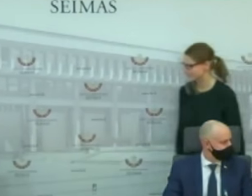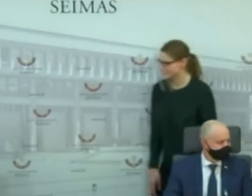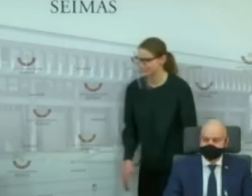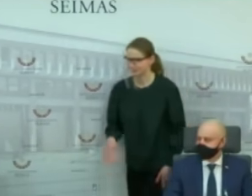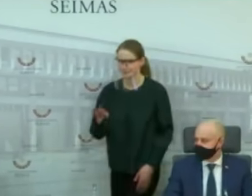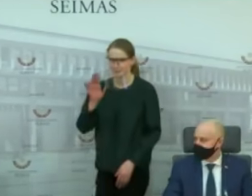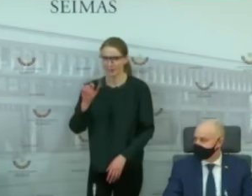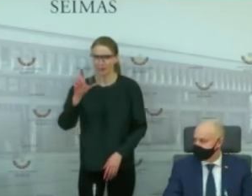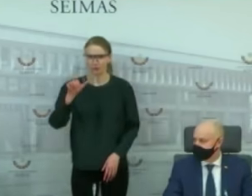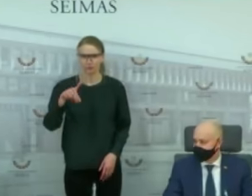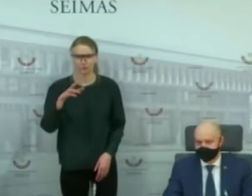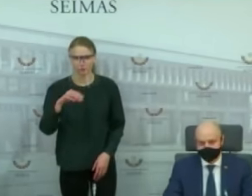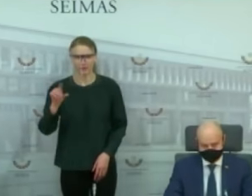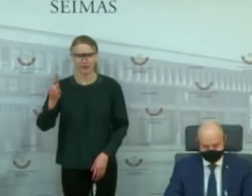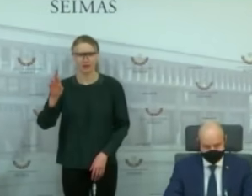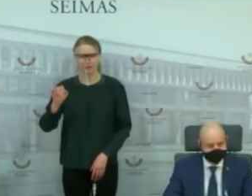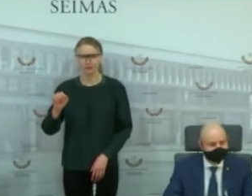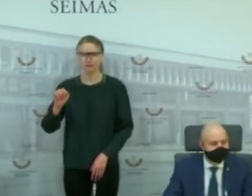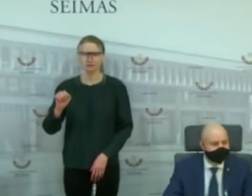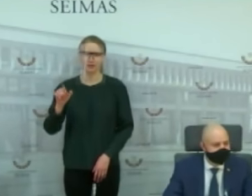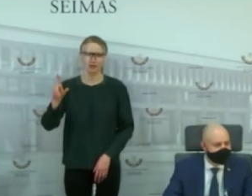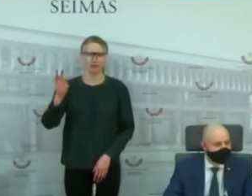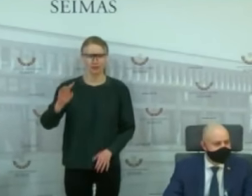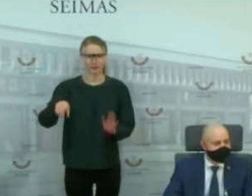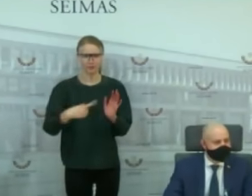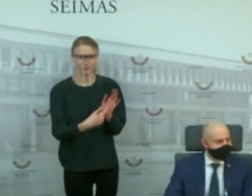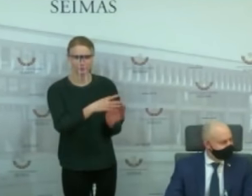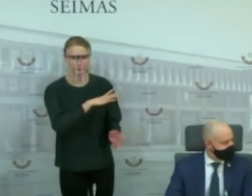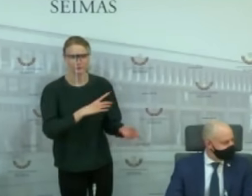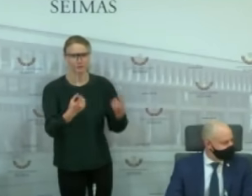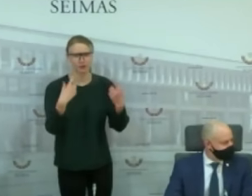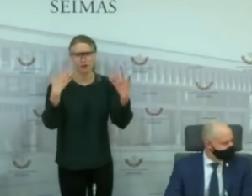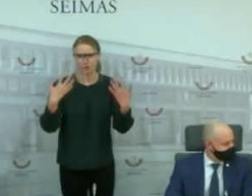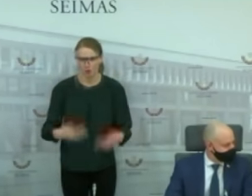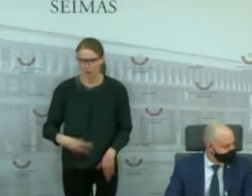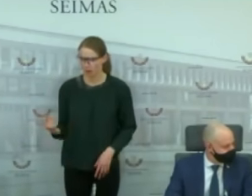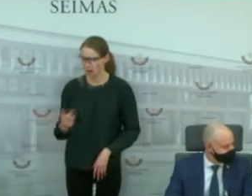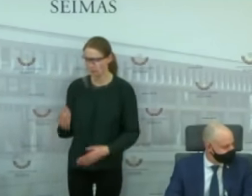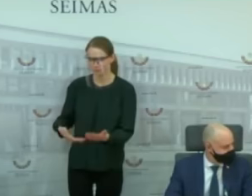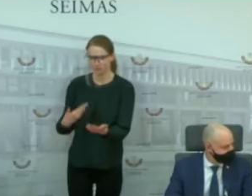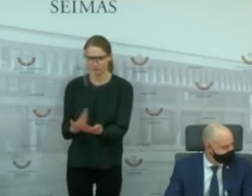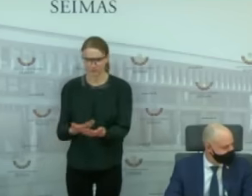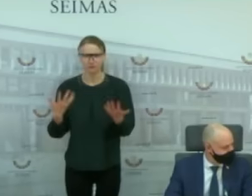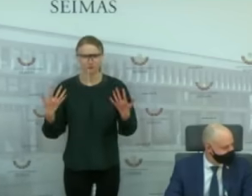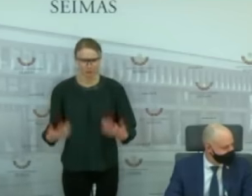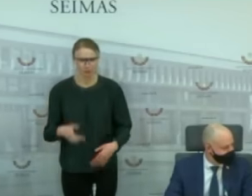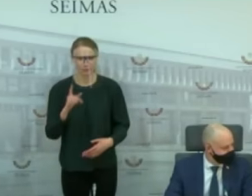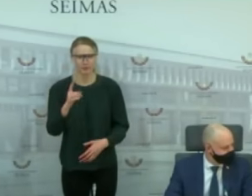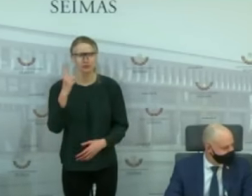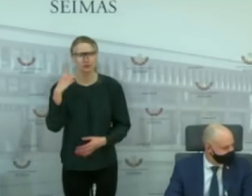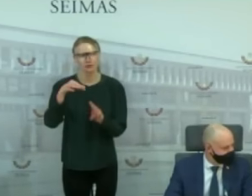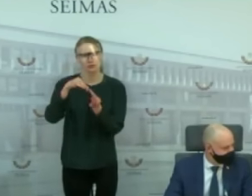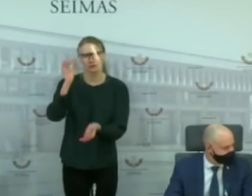LT portalas, nors jau apie tai kalbėjote ir jūs abu, bet vis tik prašo patikslinti, detaliau